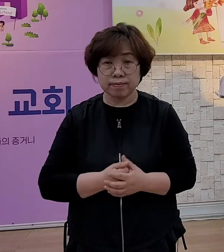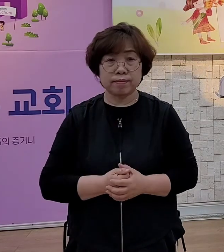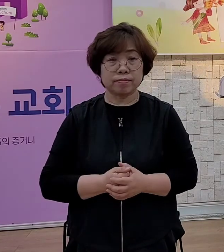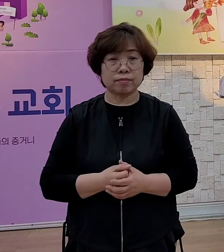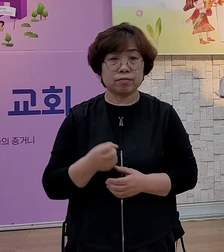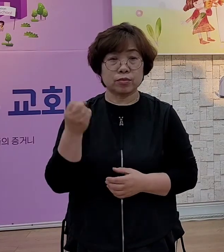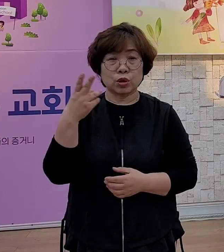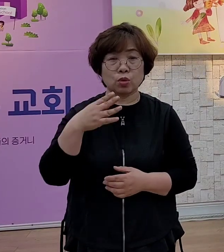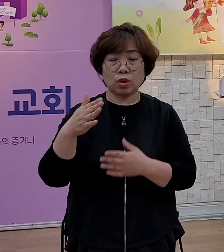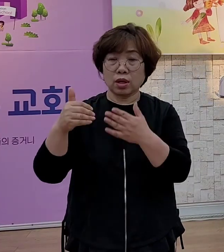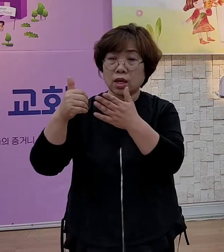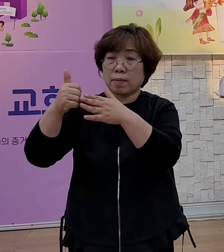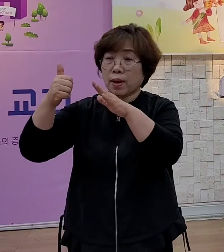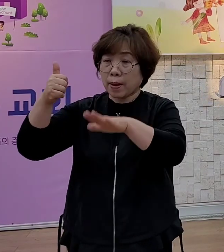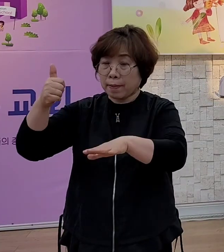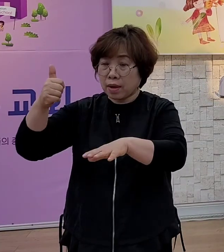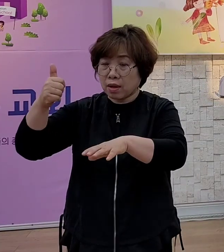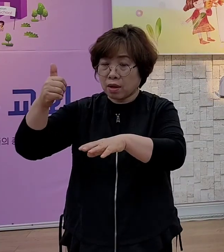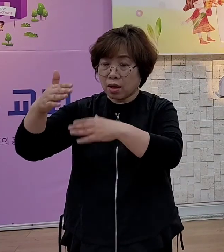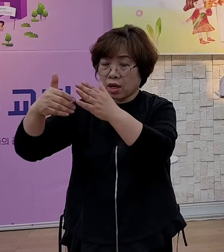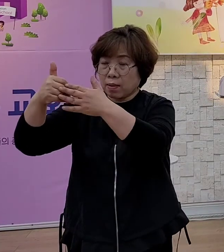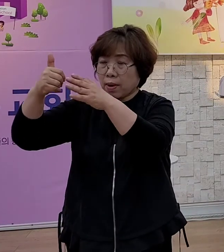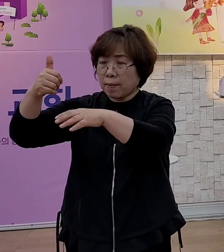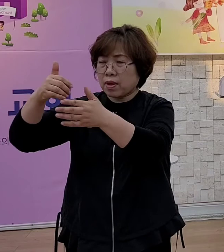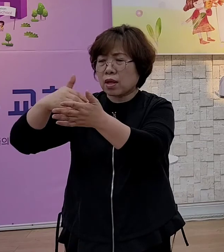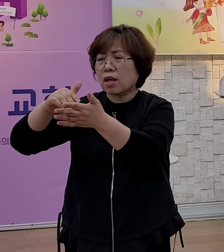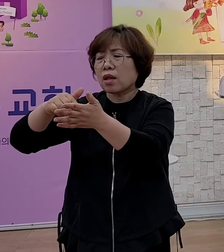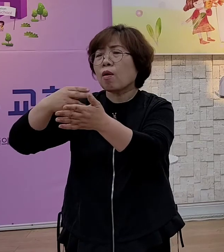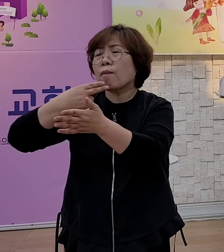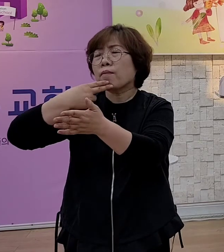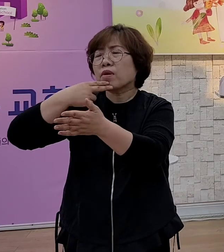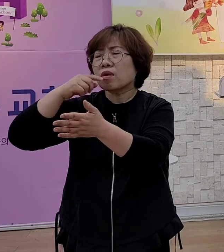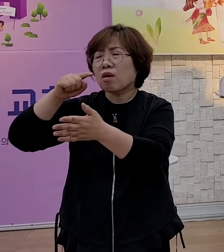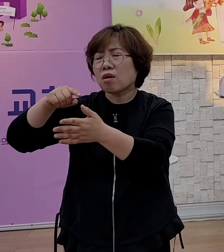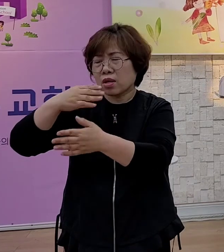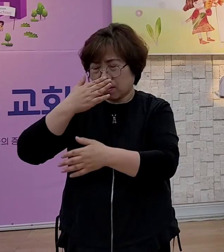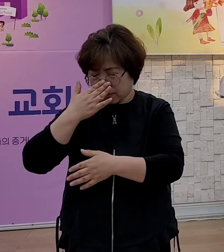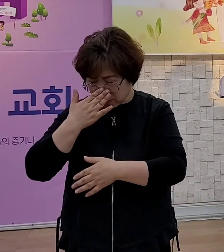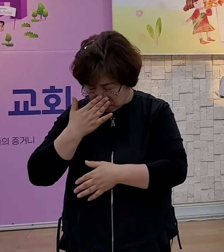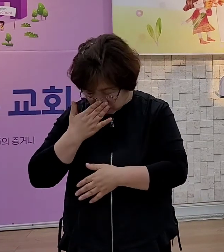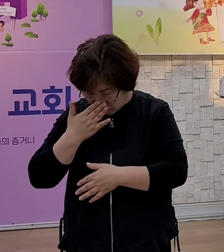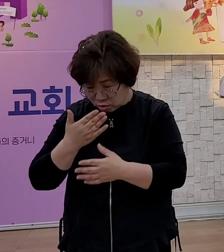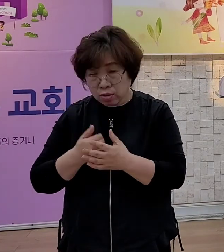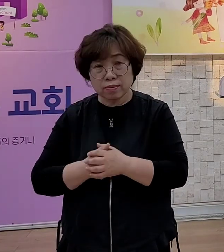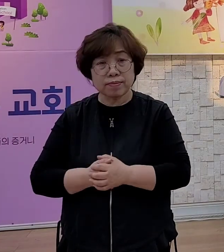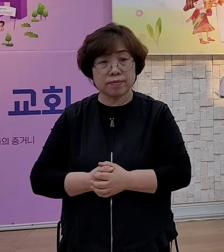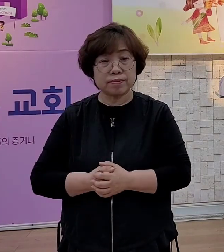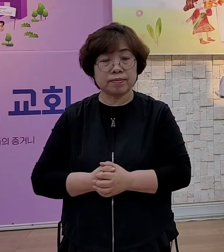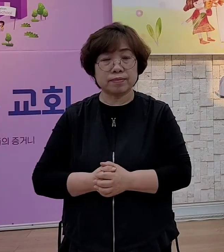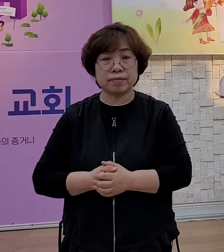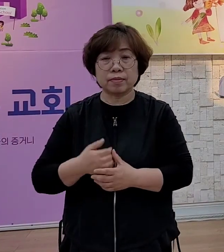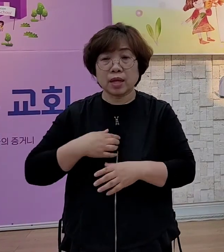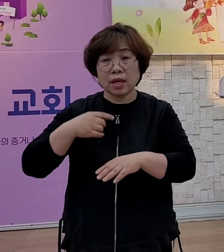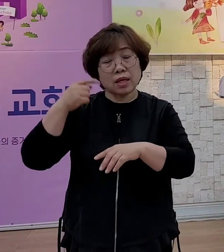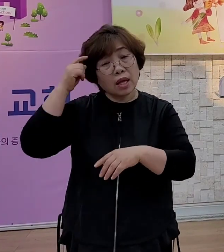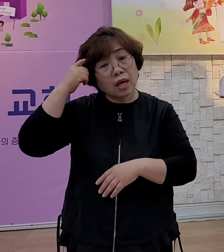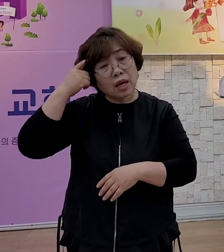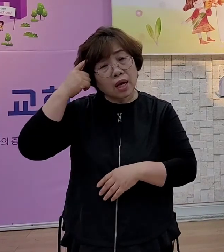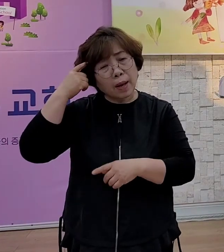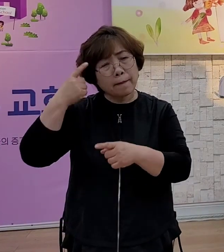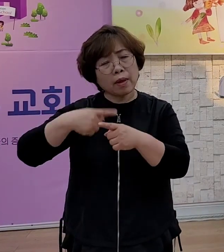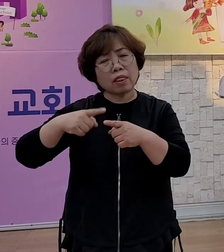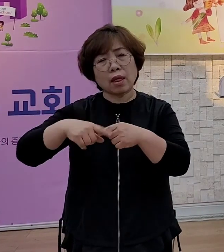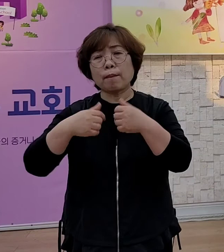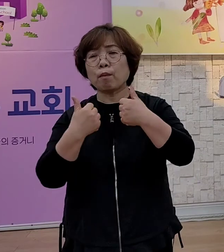그리고 하나님 앞에서 계산하지 않는 게 그게 겸손이에요. 내 생각과 판단을